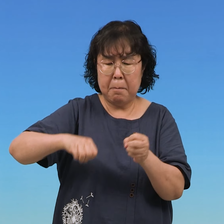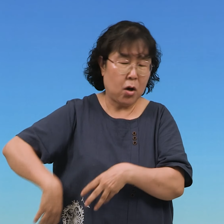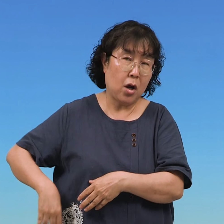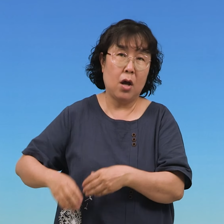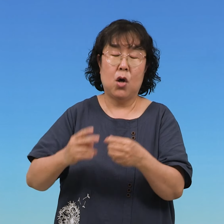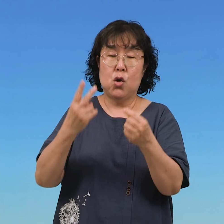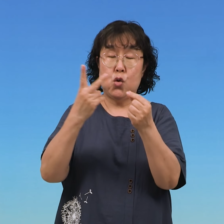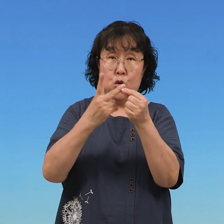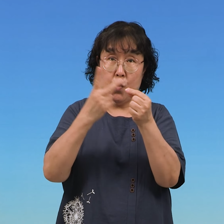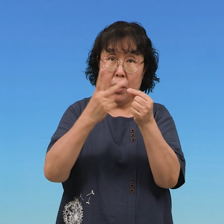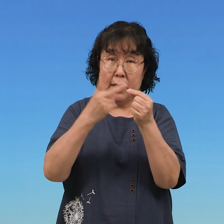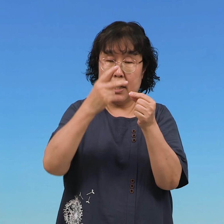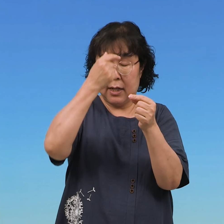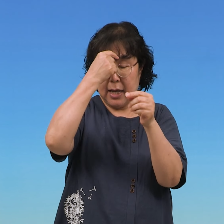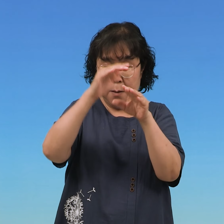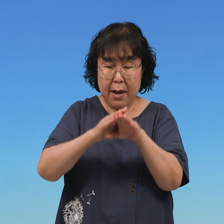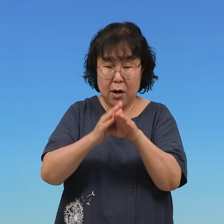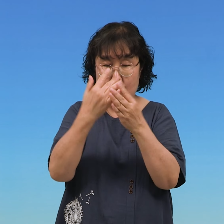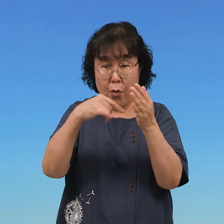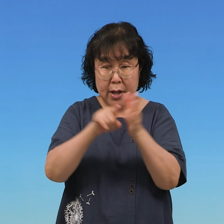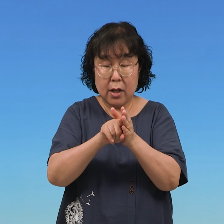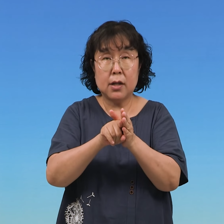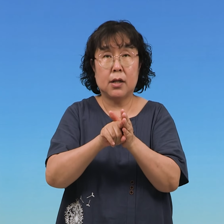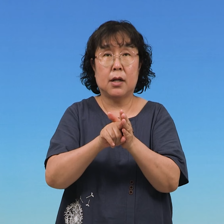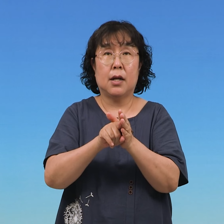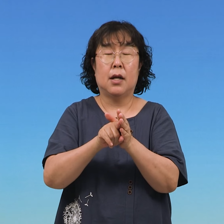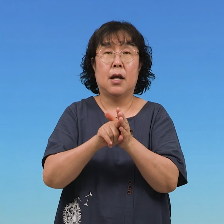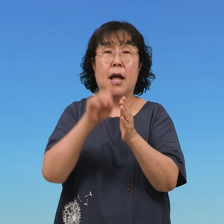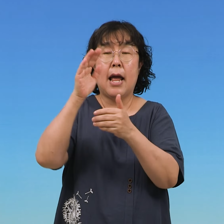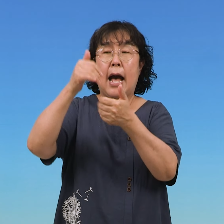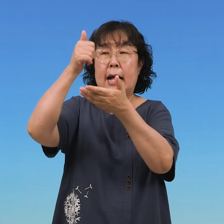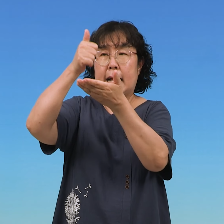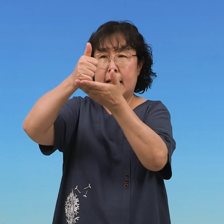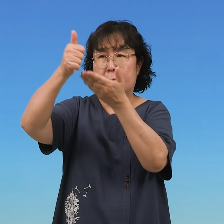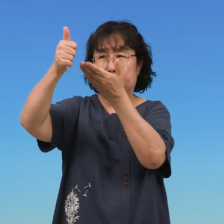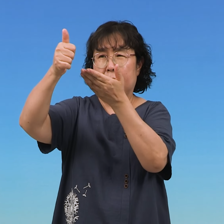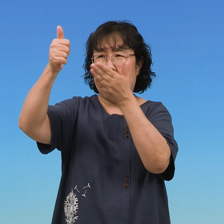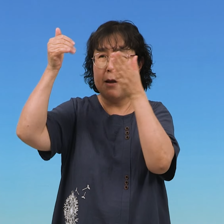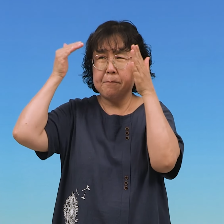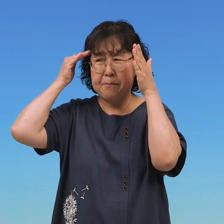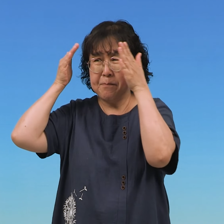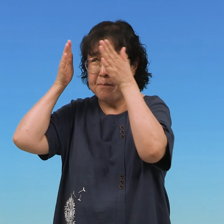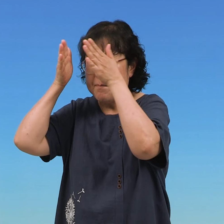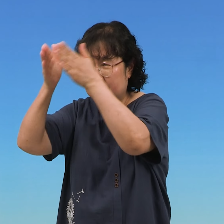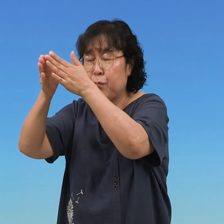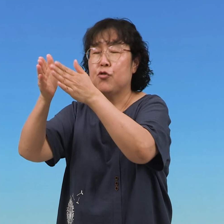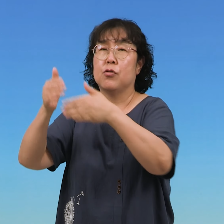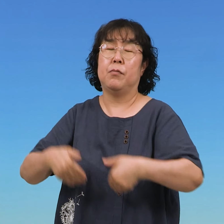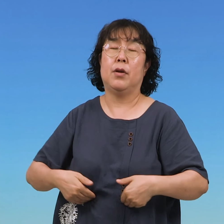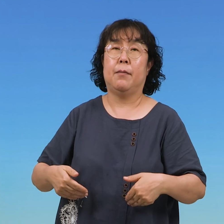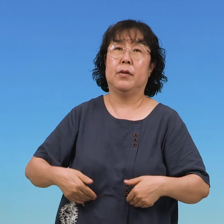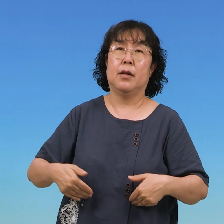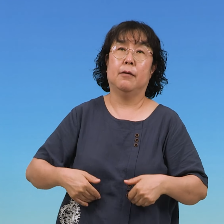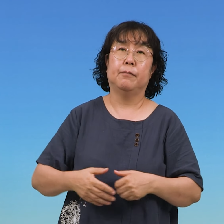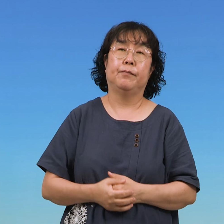동전의 양면처럼 두 번째 예배 회복을 위해서는 뭐가 본질이냐? 하나님께 집중하기예요. 하나님께